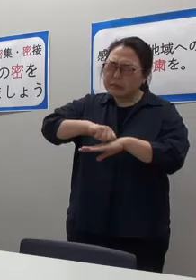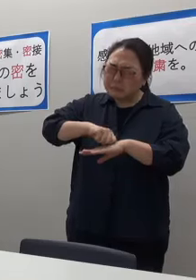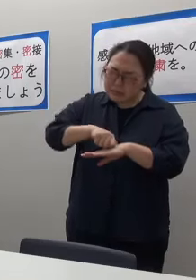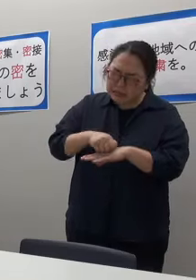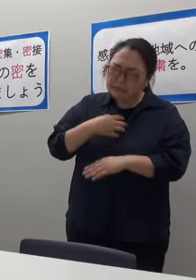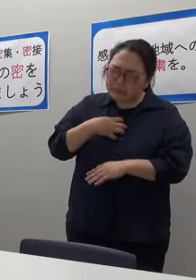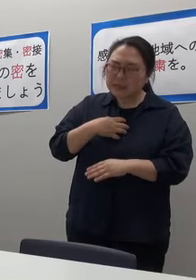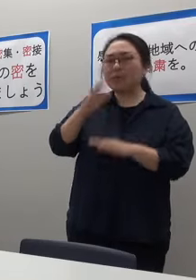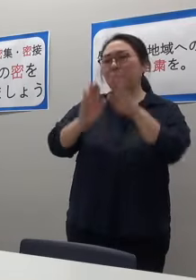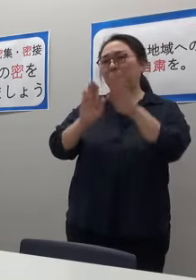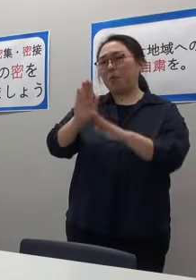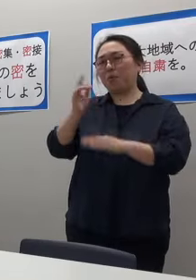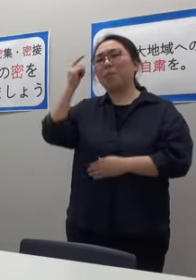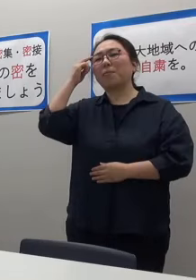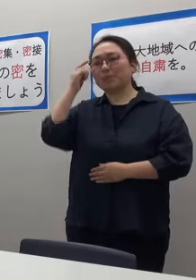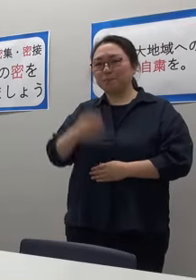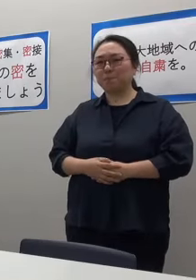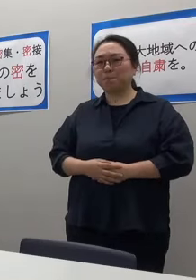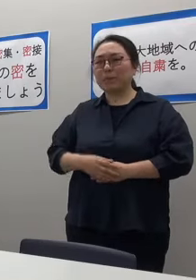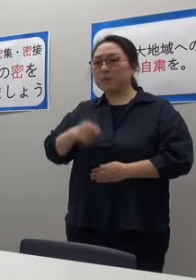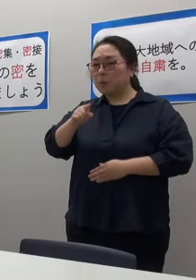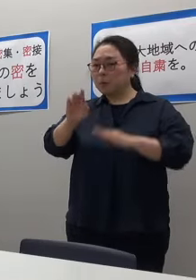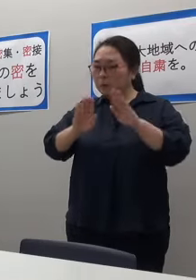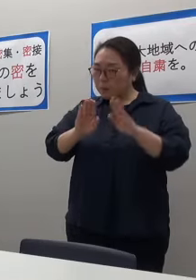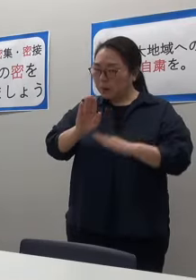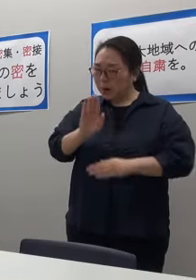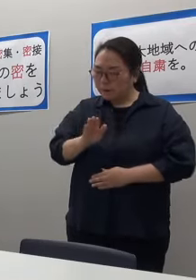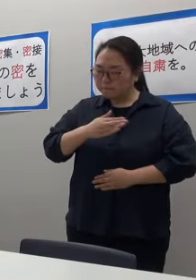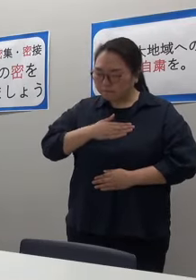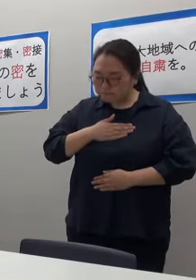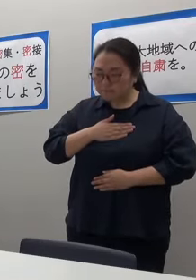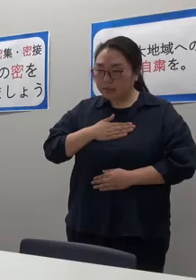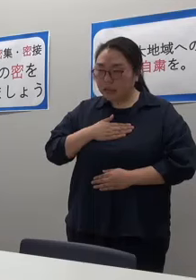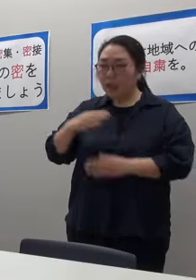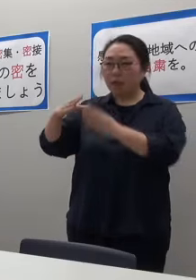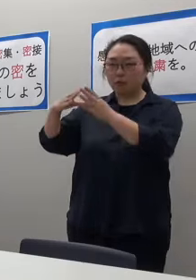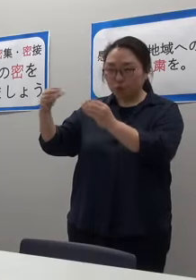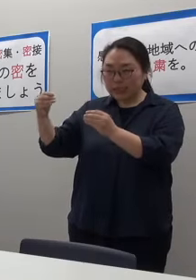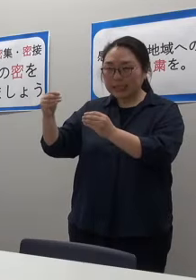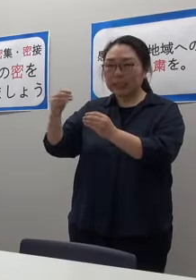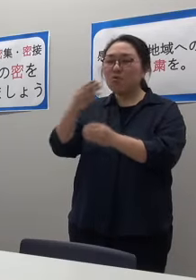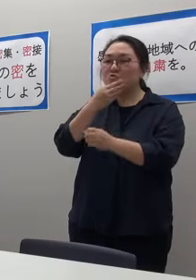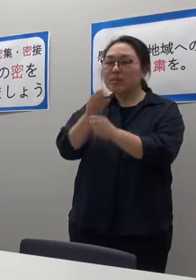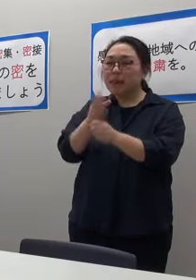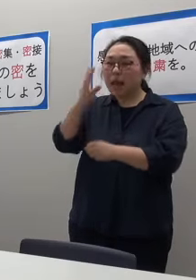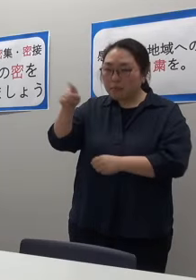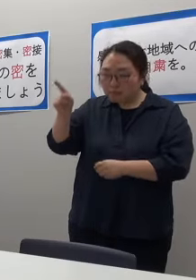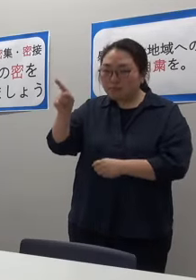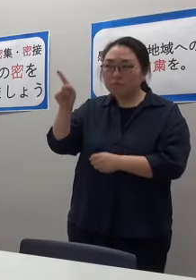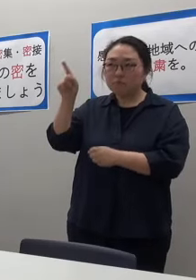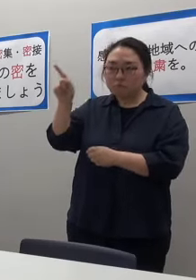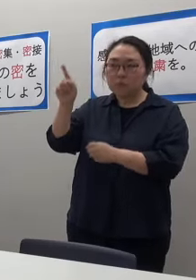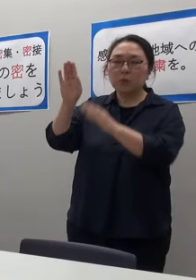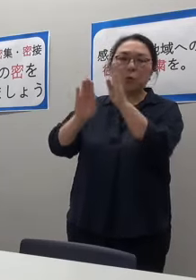っております。まあ、そういった状況を踏まえまして、国県の動向をですね、しっかりと把握し